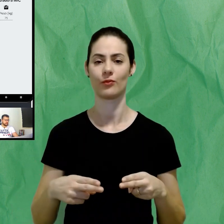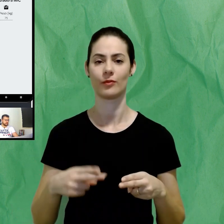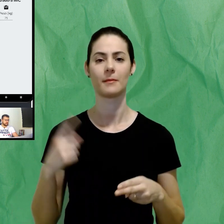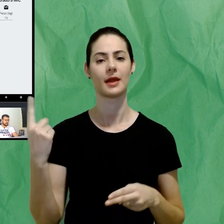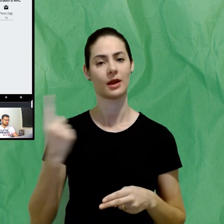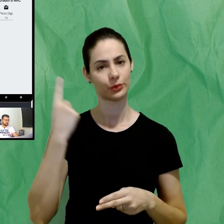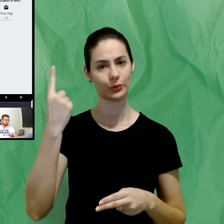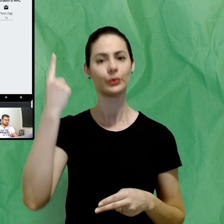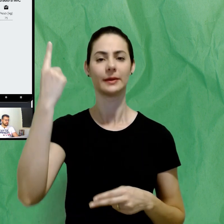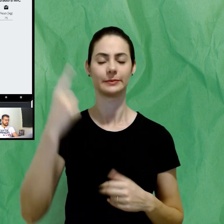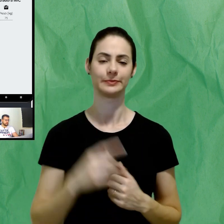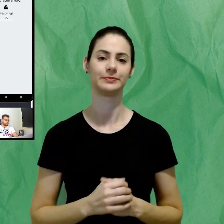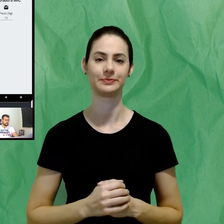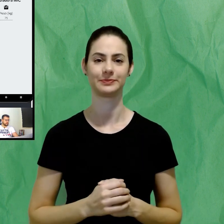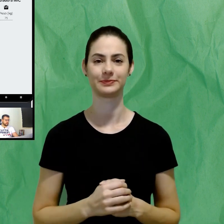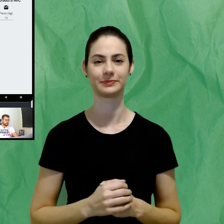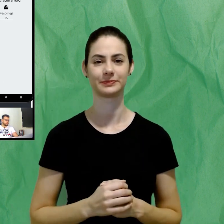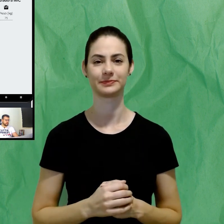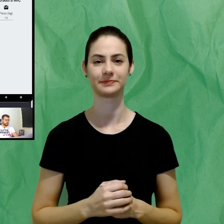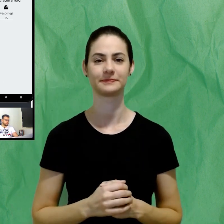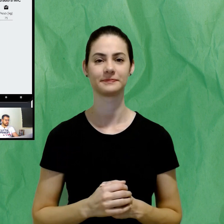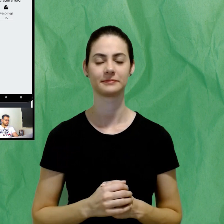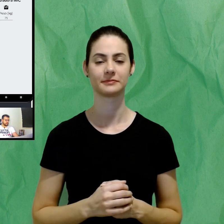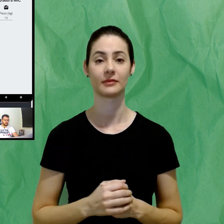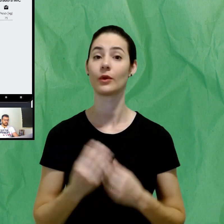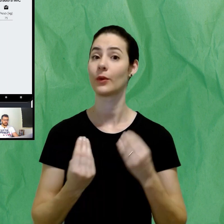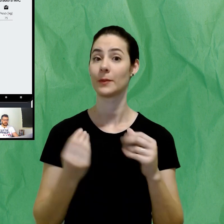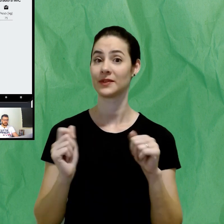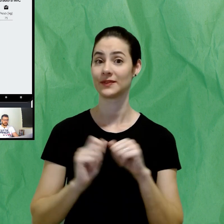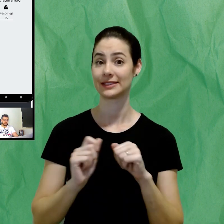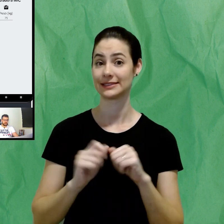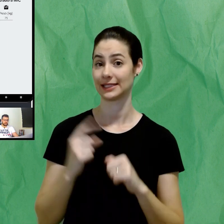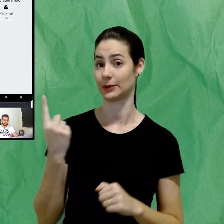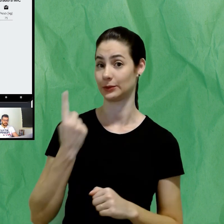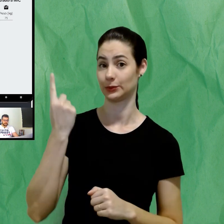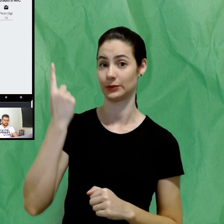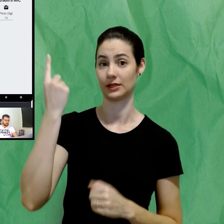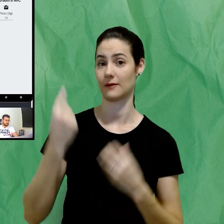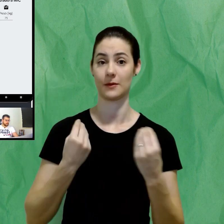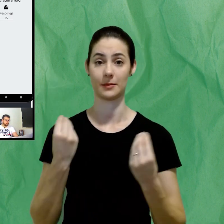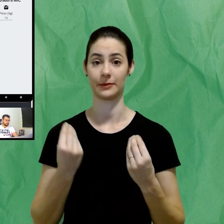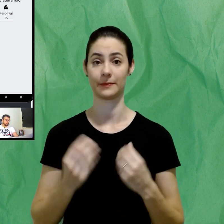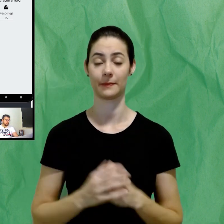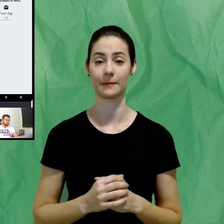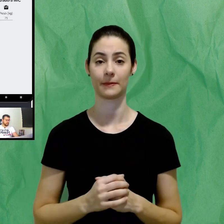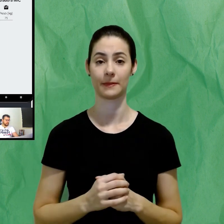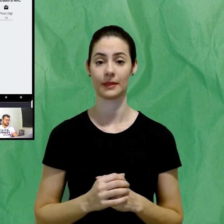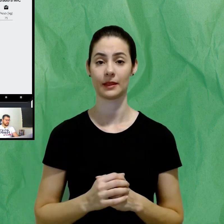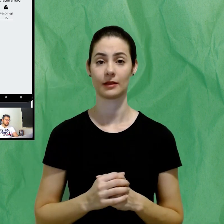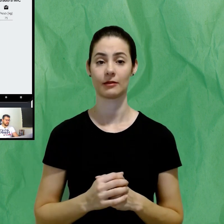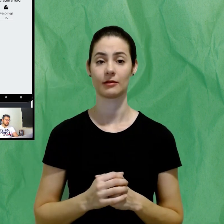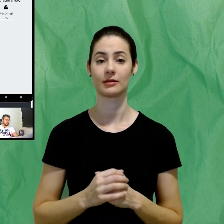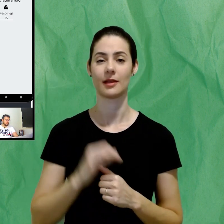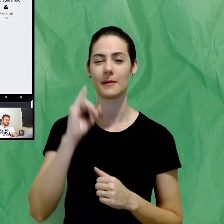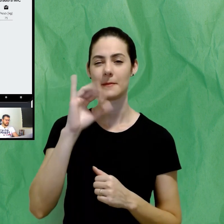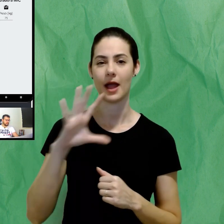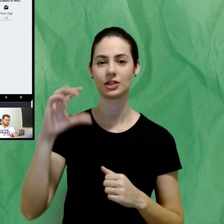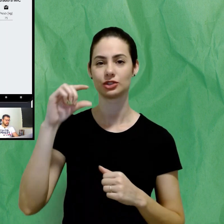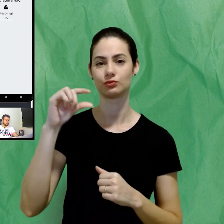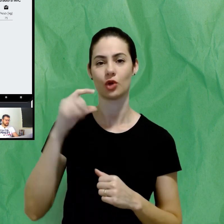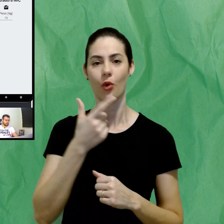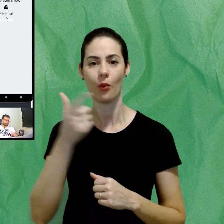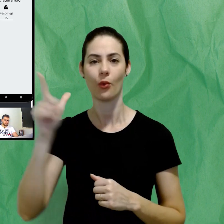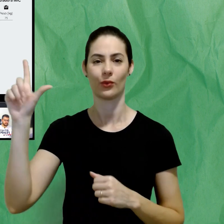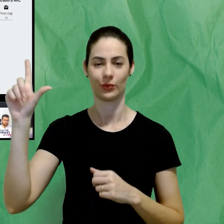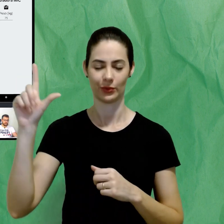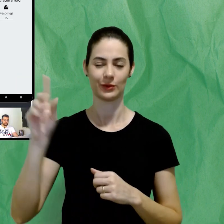para a nossa altura, né? Então como que a gente vai fazer com a altura aqui? O ícone dele vai vir lá do Material